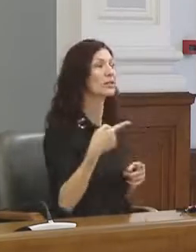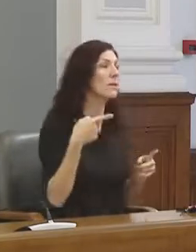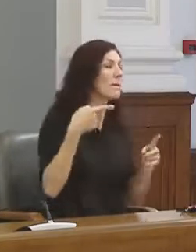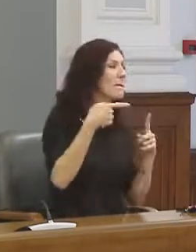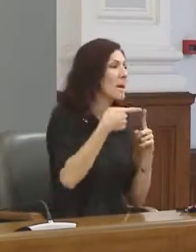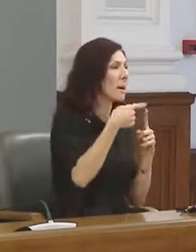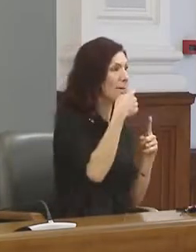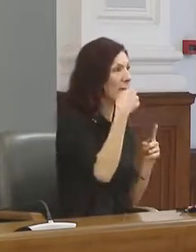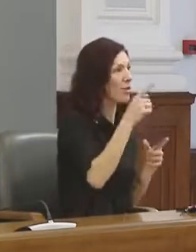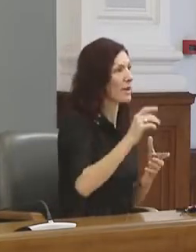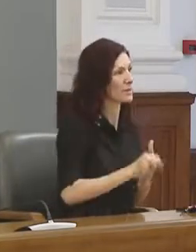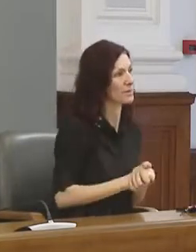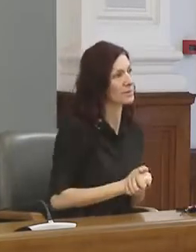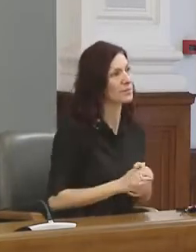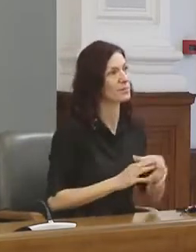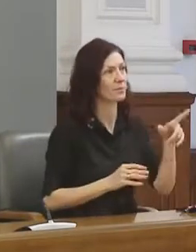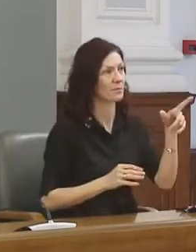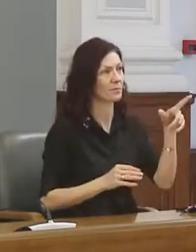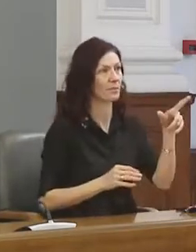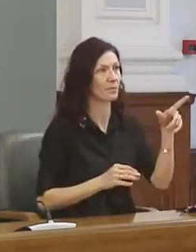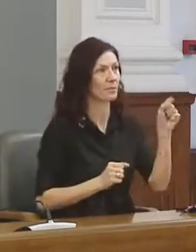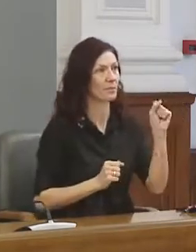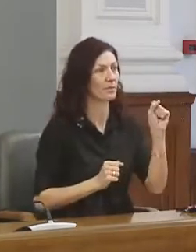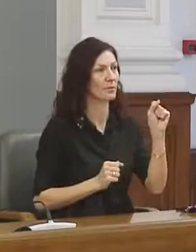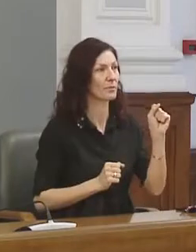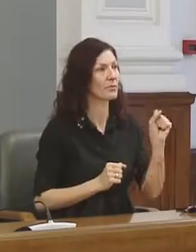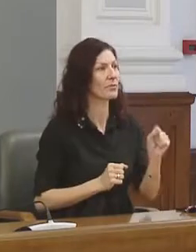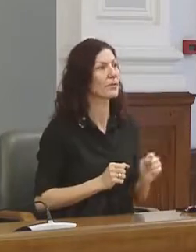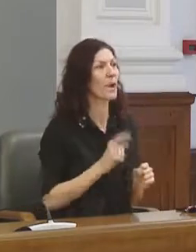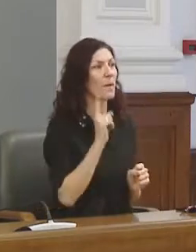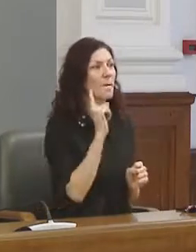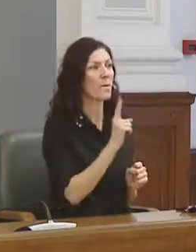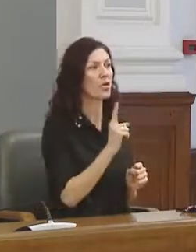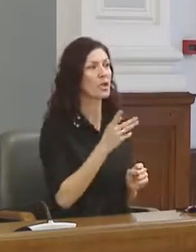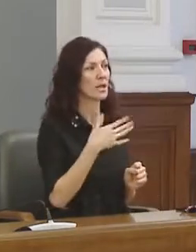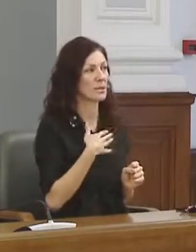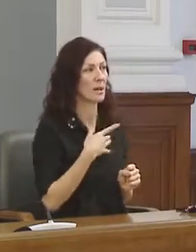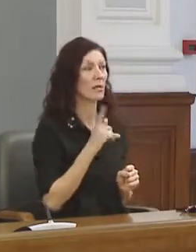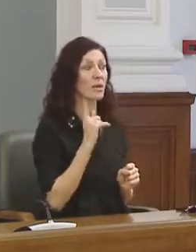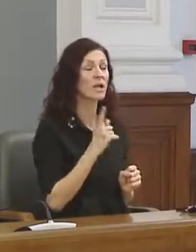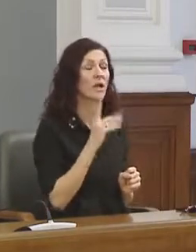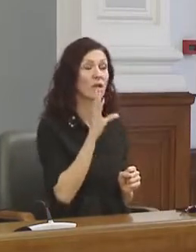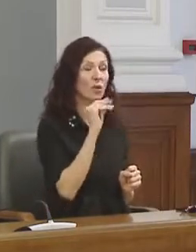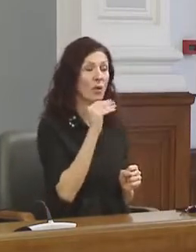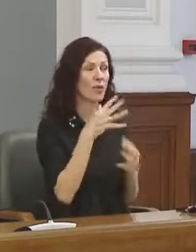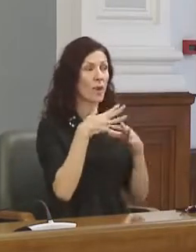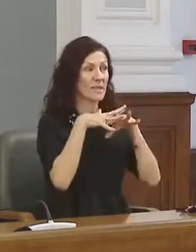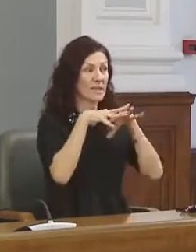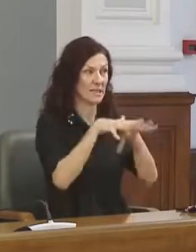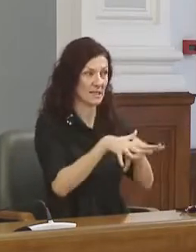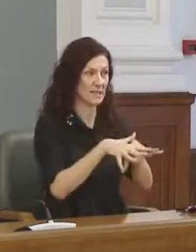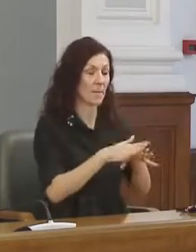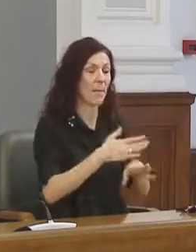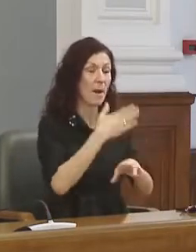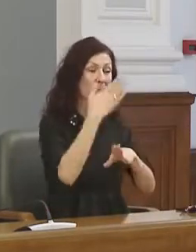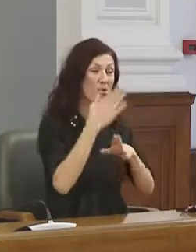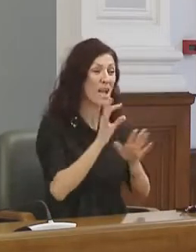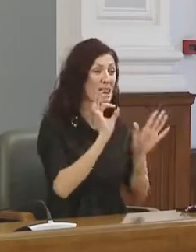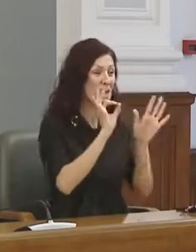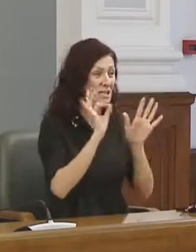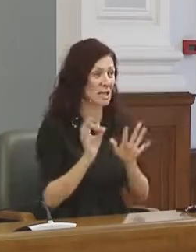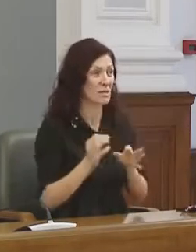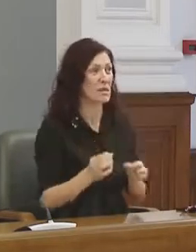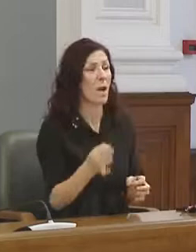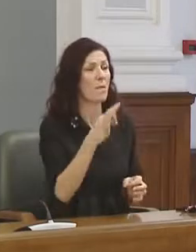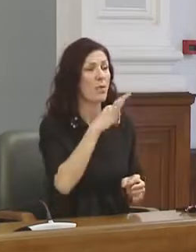леглата в София. Дали се обмисля... Системата, може ли само... Тъй като говорим за системата, последната седмица особено